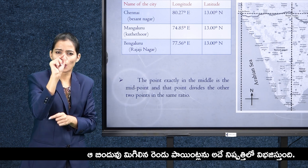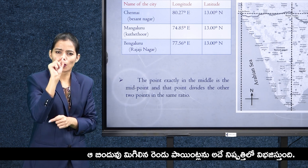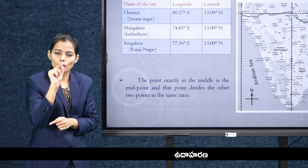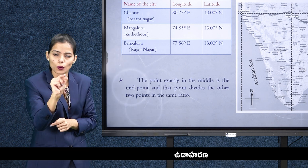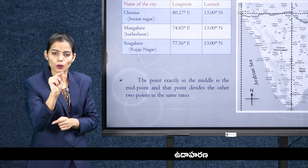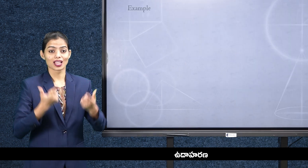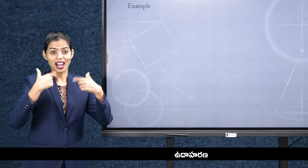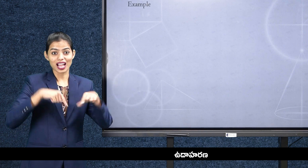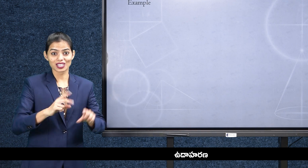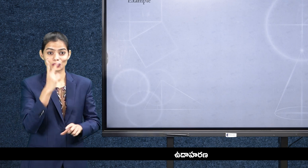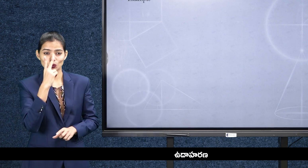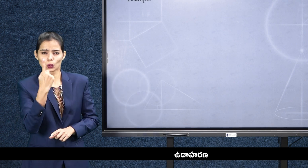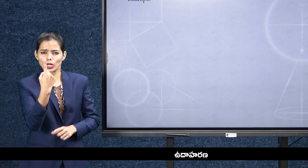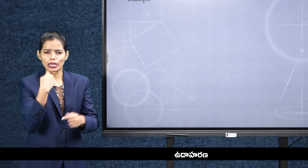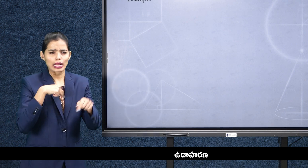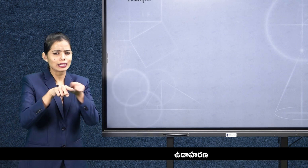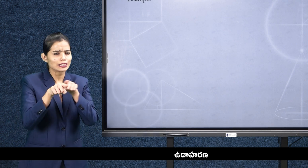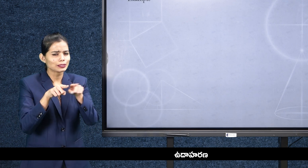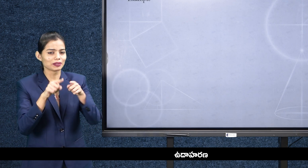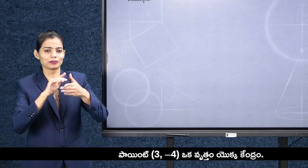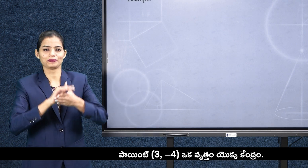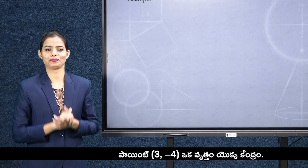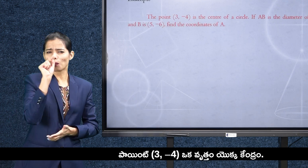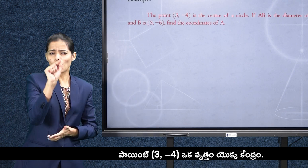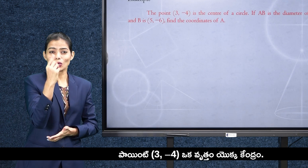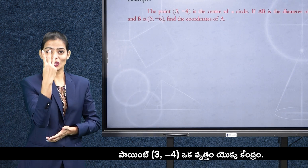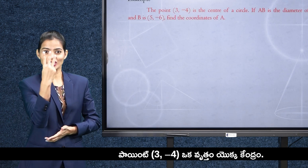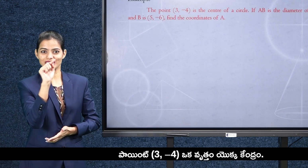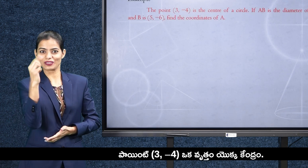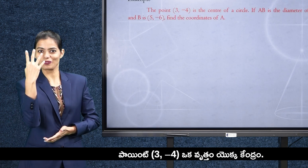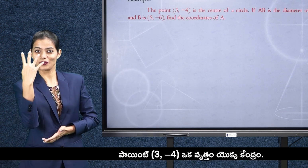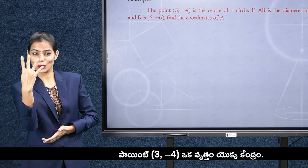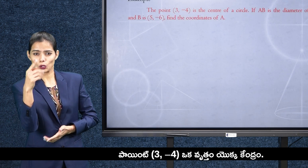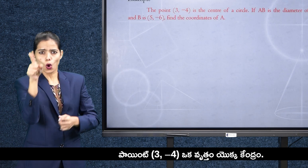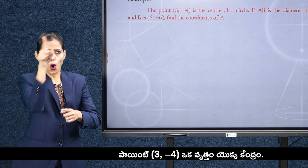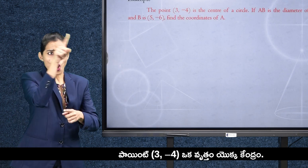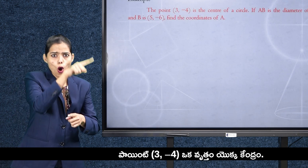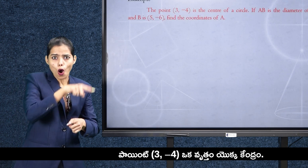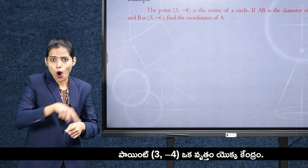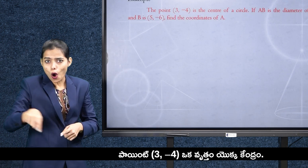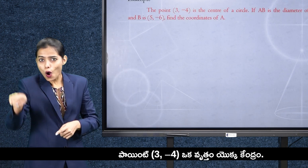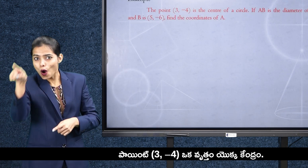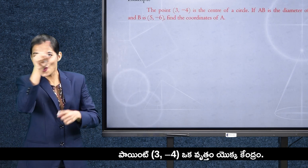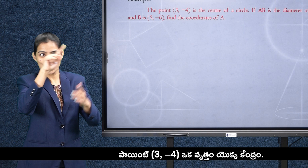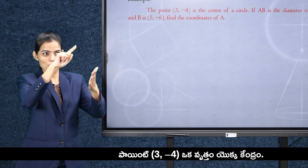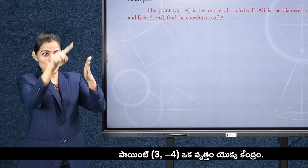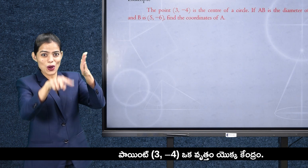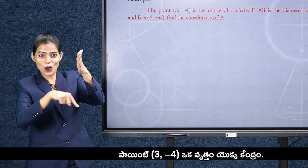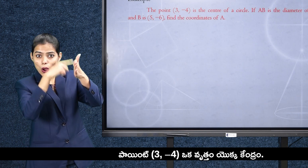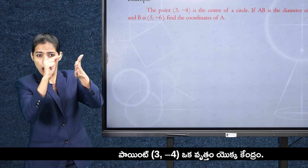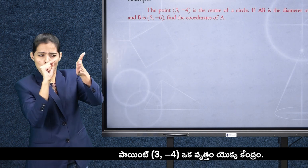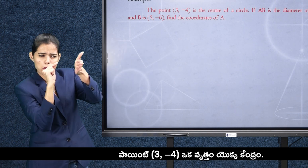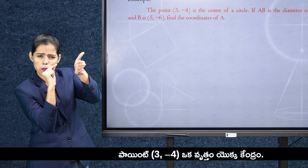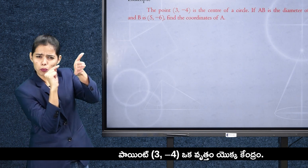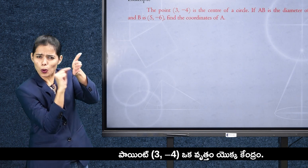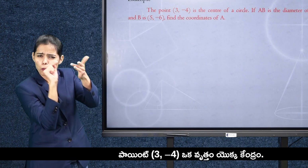విభజిస్తుంది. ఉదాహరణ పాయింట్ 3-4 ఒక వృత్తం యొక్క కేంద్రం.